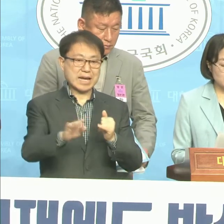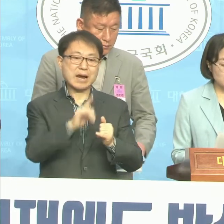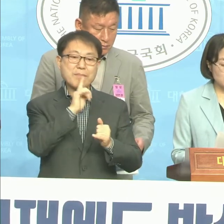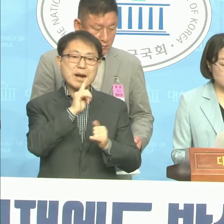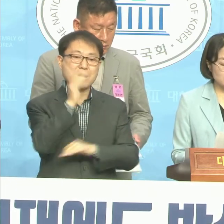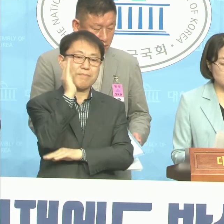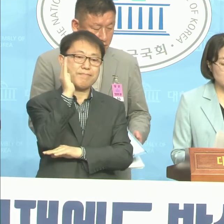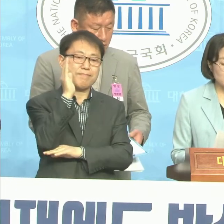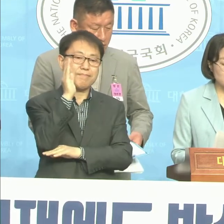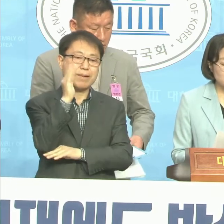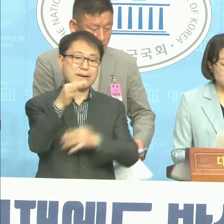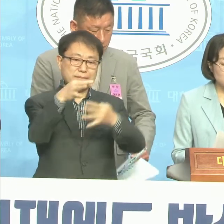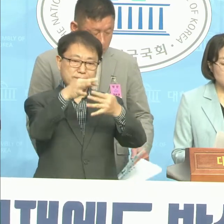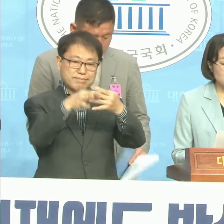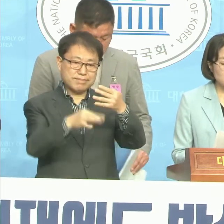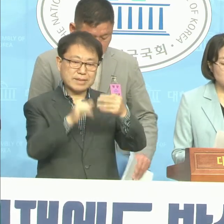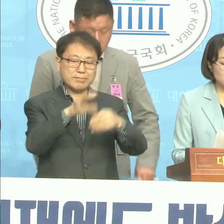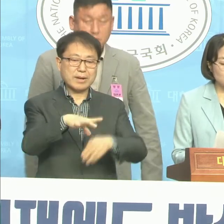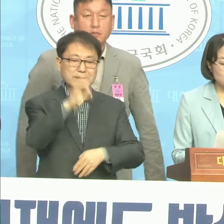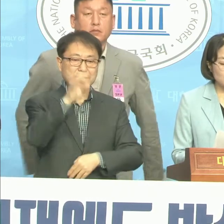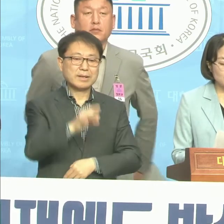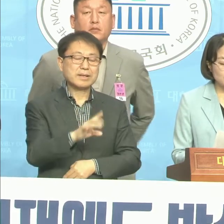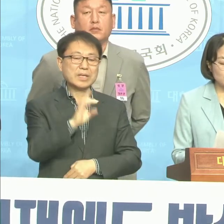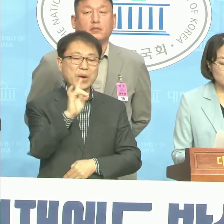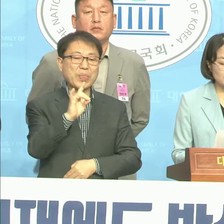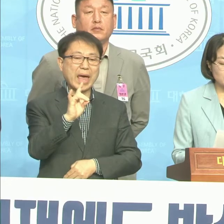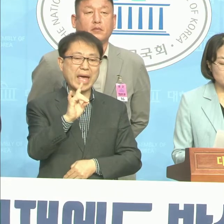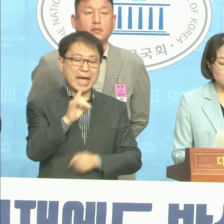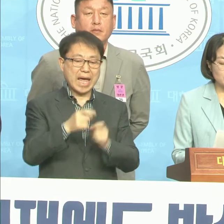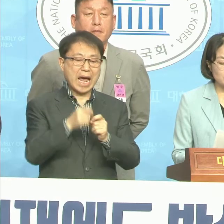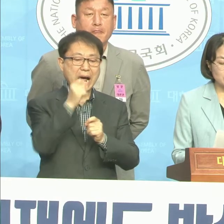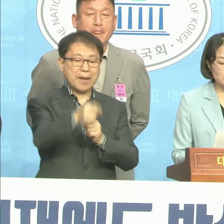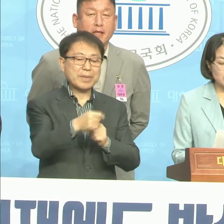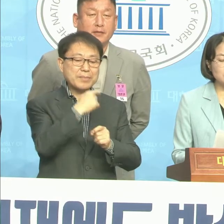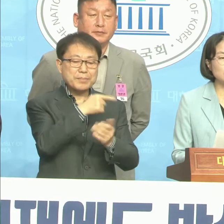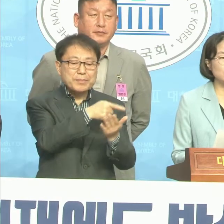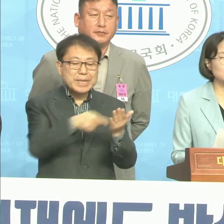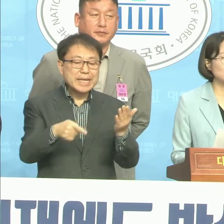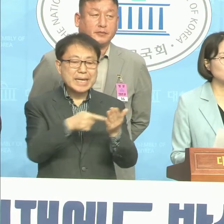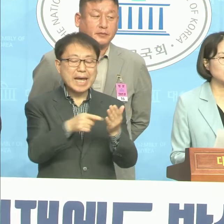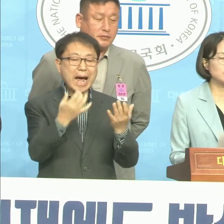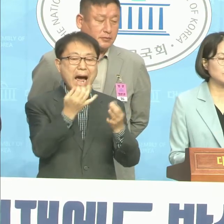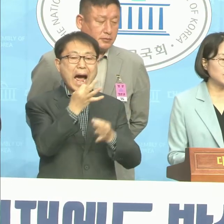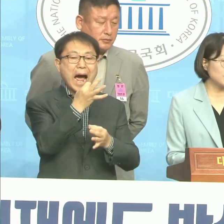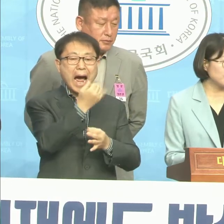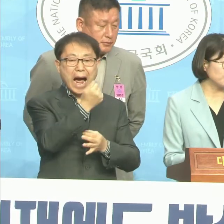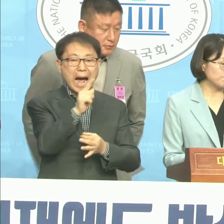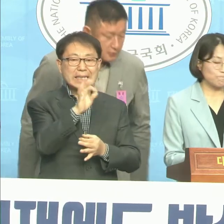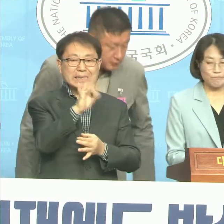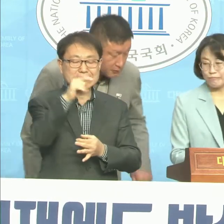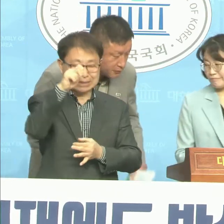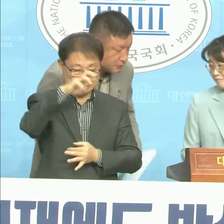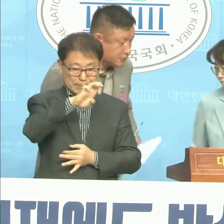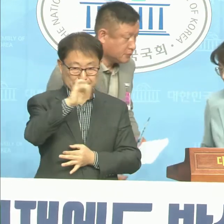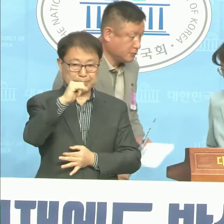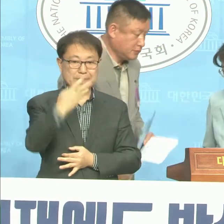차려 듣겠습니다 먼저 현대중공업 하도급 각질 피해 대책 2 1 잎들 위원장 보시겠습니다